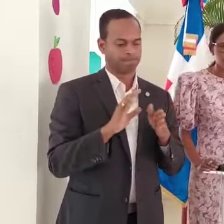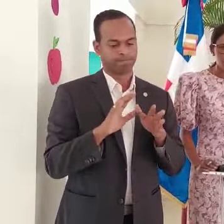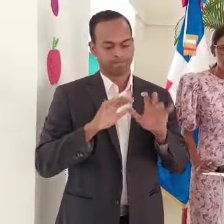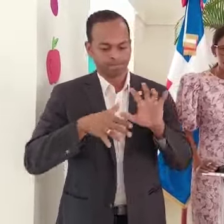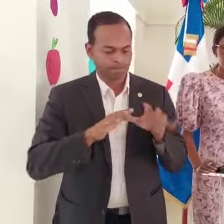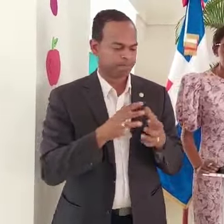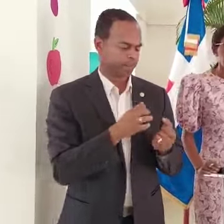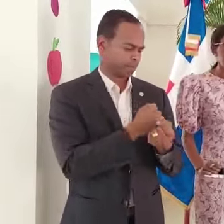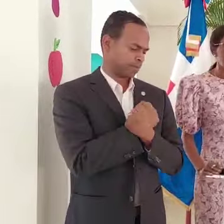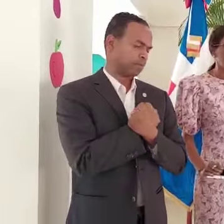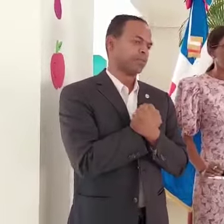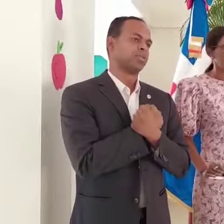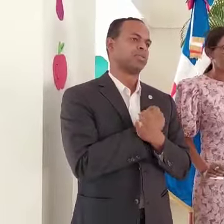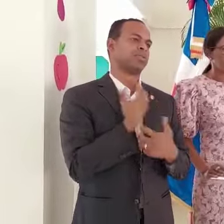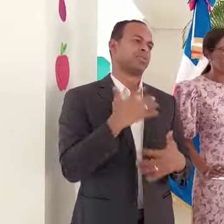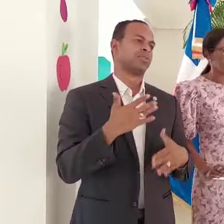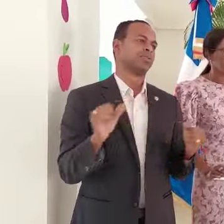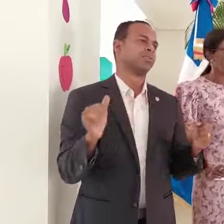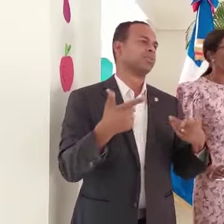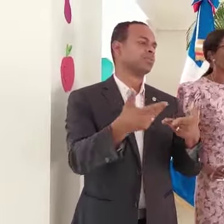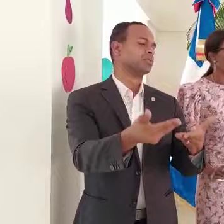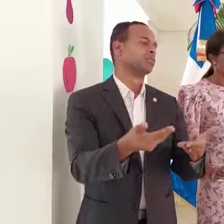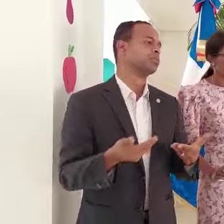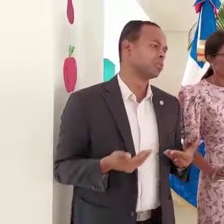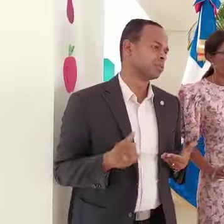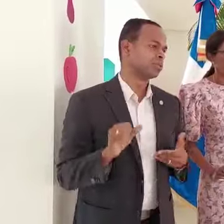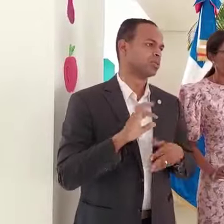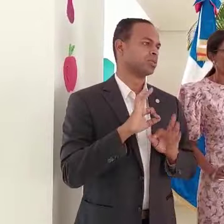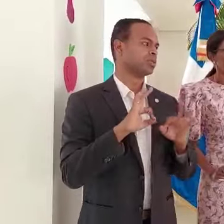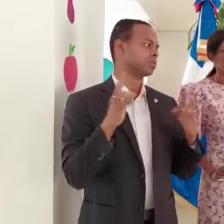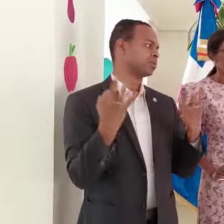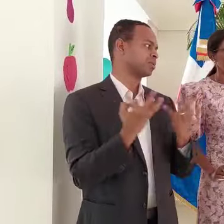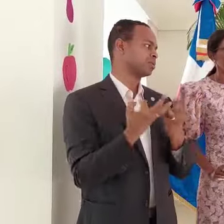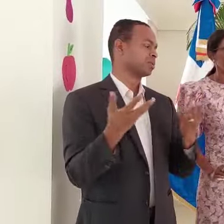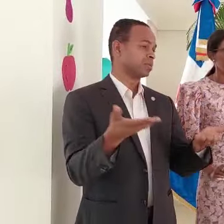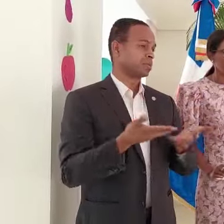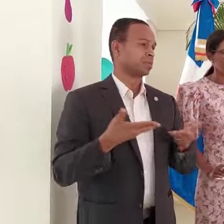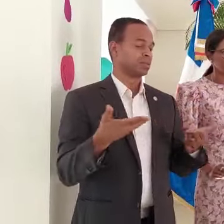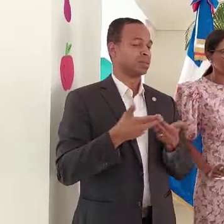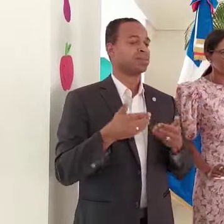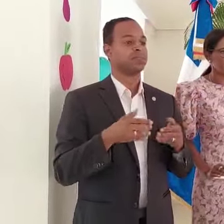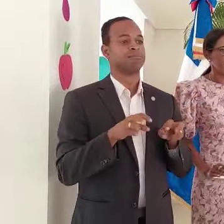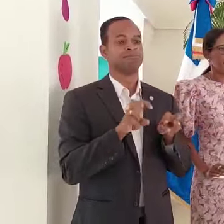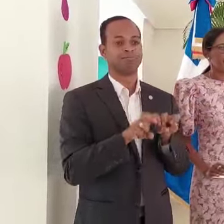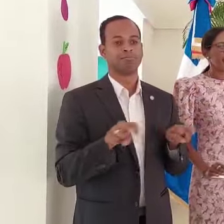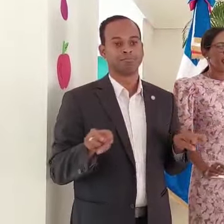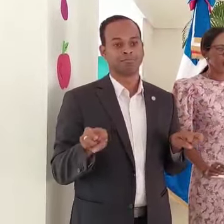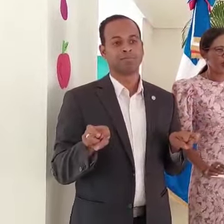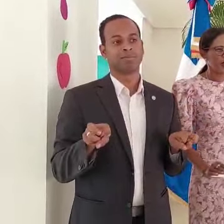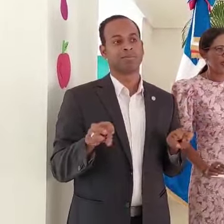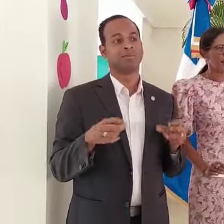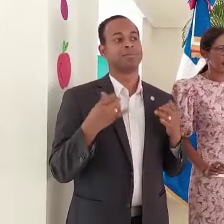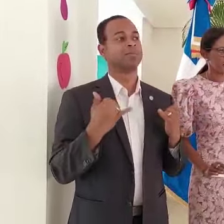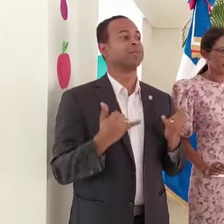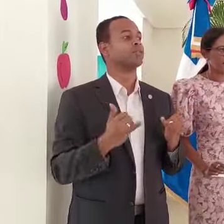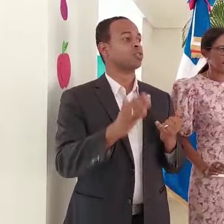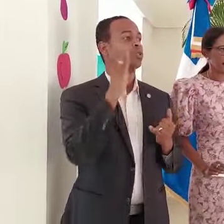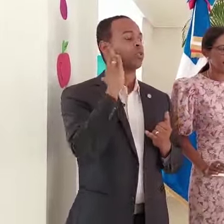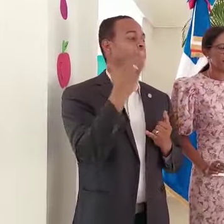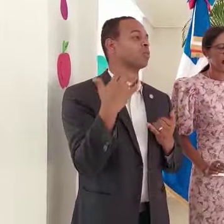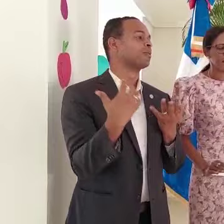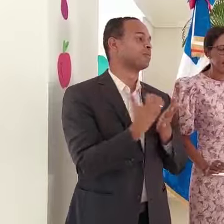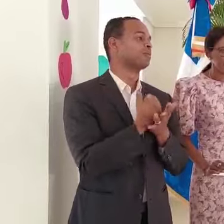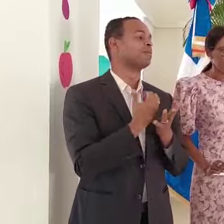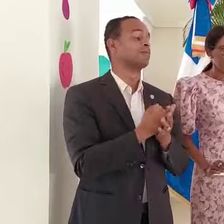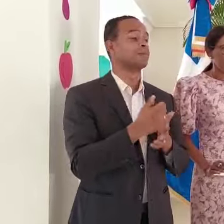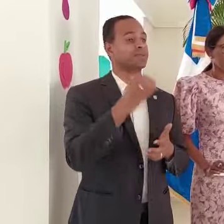mundo, señores, le damos la bienvenida a todas esas familias que están aquí sentadas con nosotras, que hoy van a ser